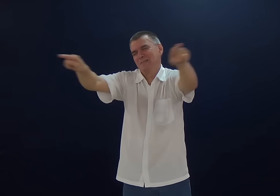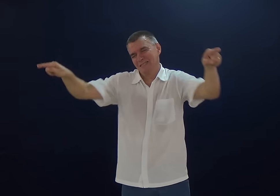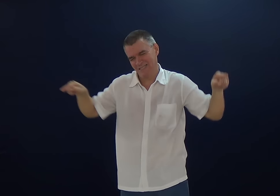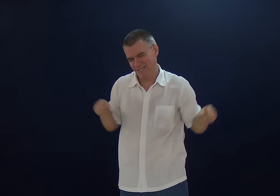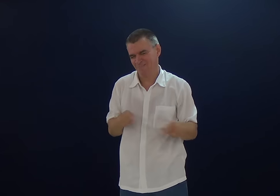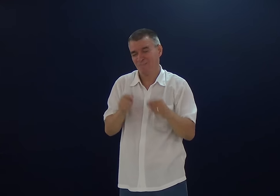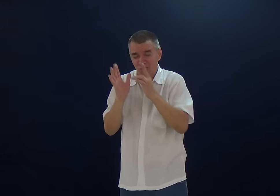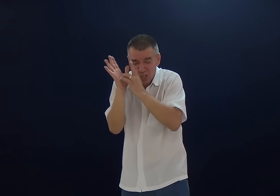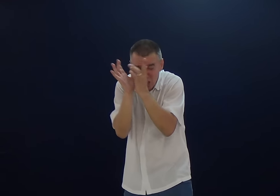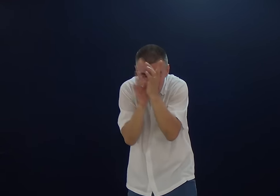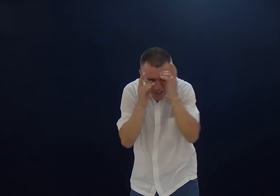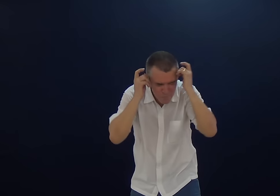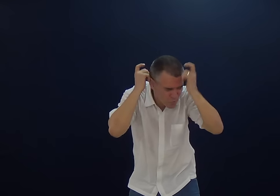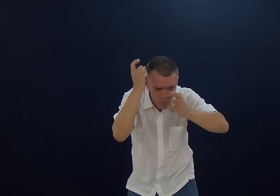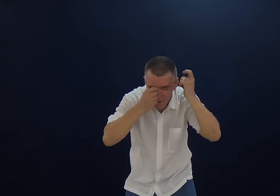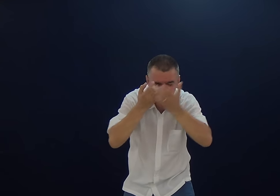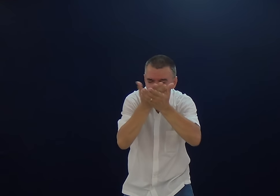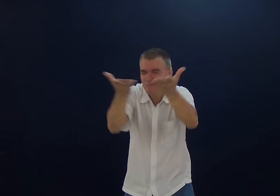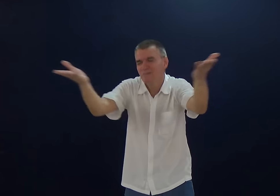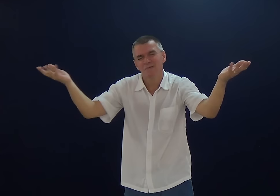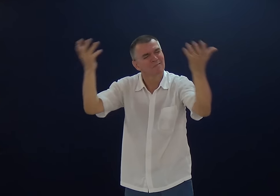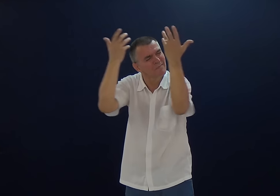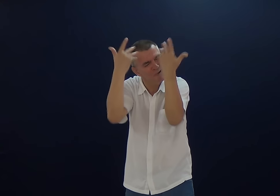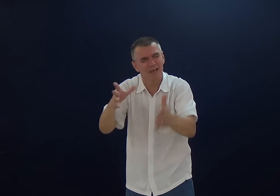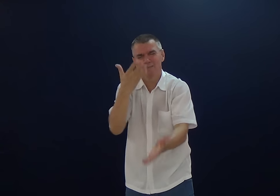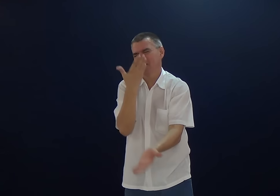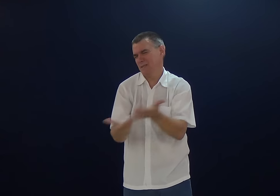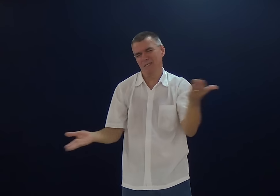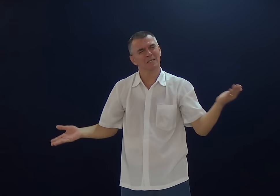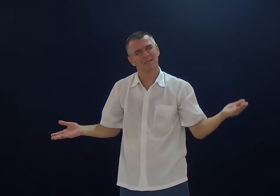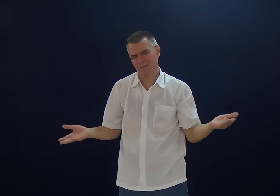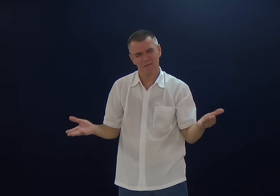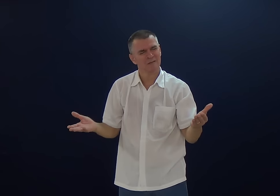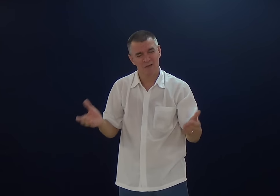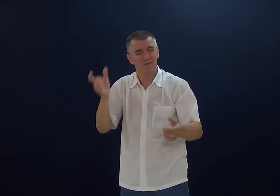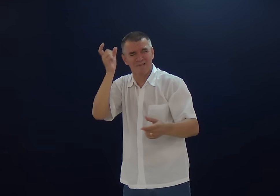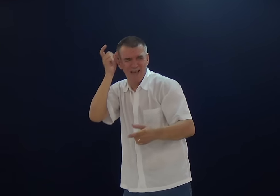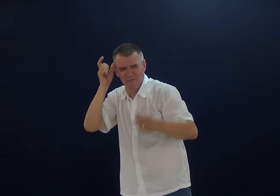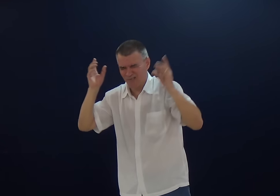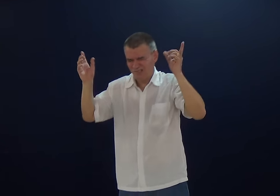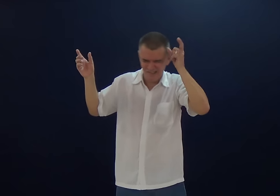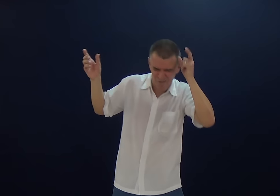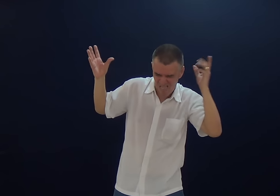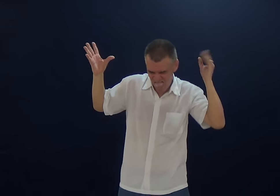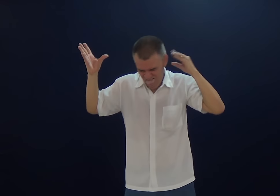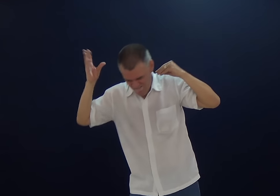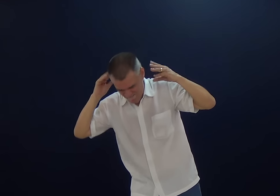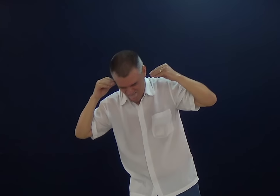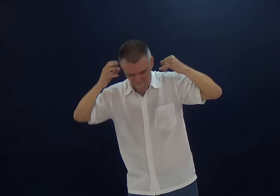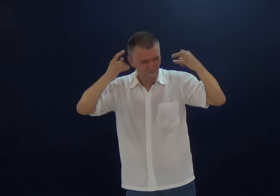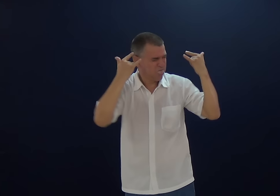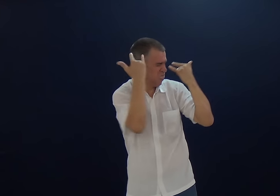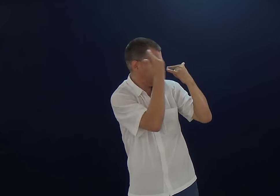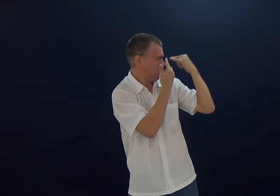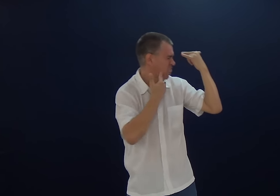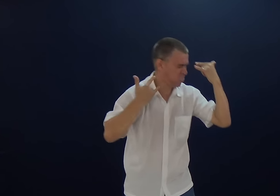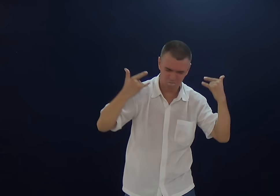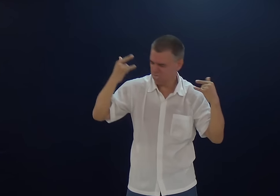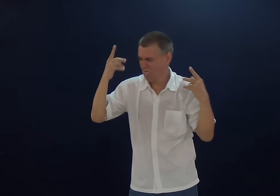o espetáculo que se chama céu Deus por isso Deus em nome de Jesus se o inimigo vem nos